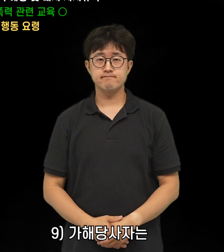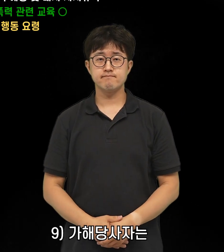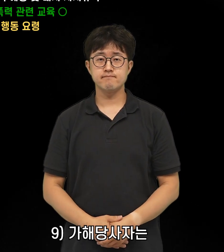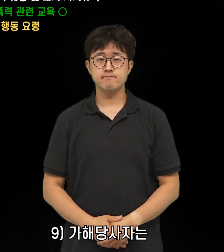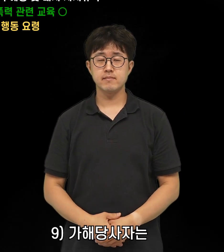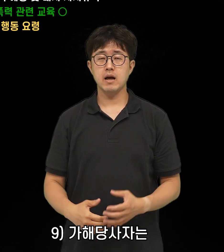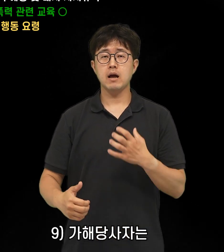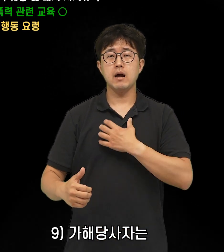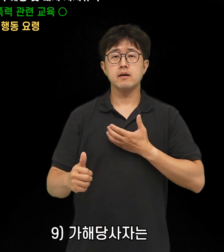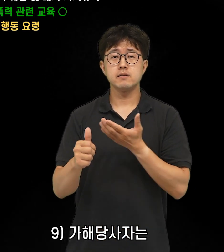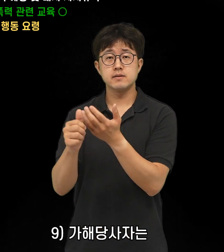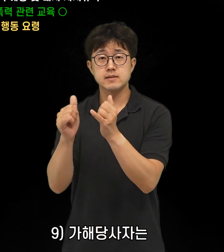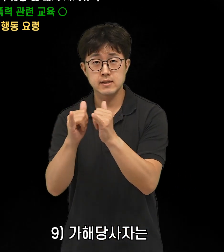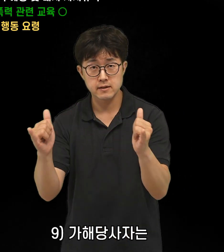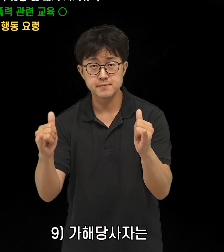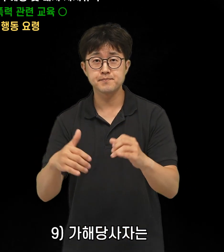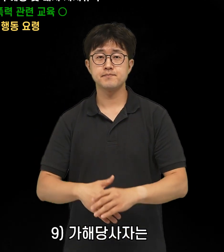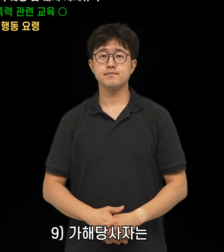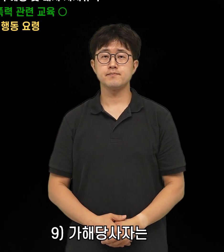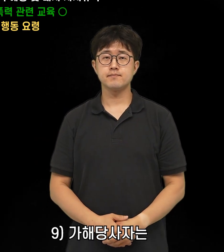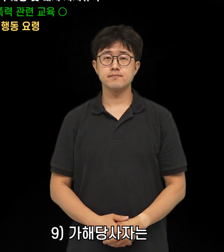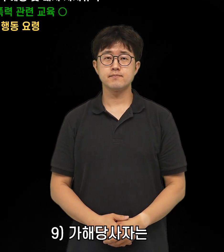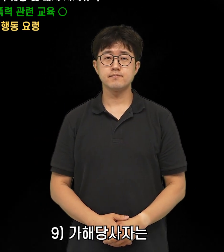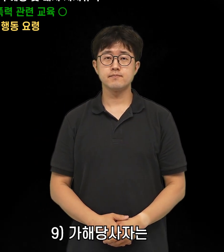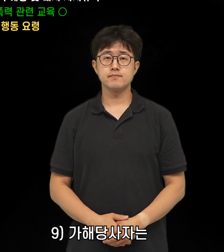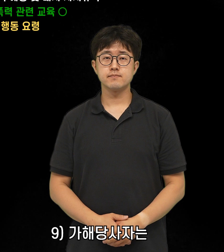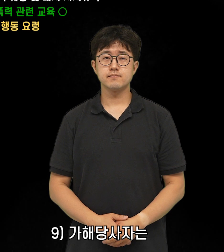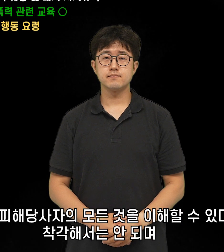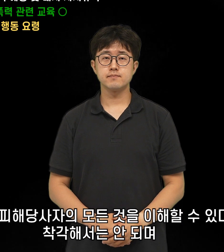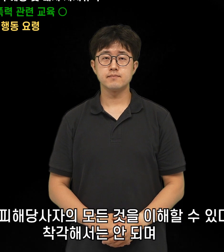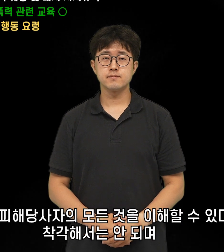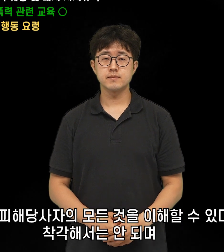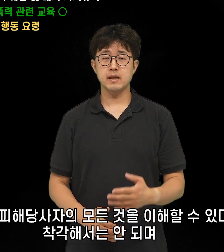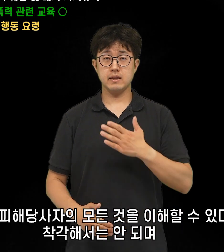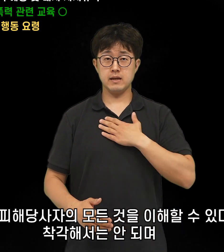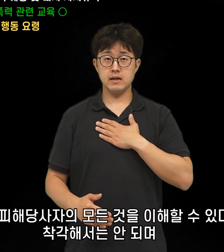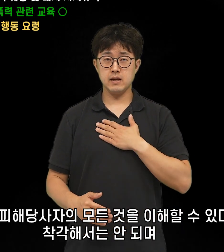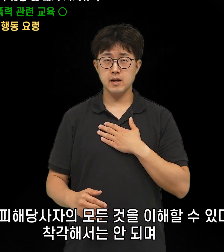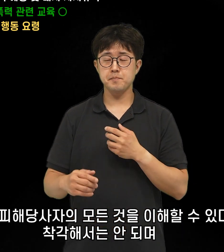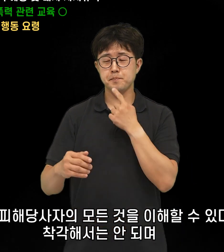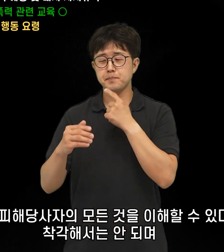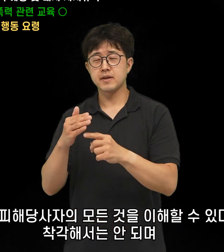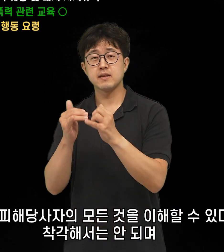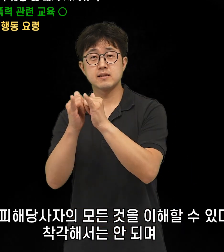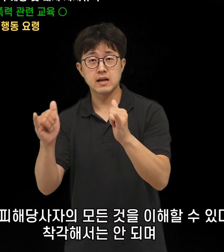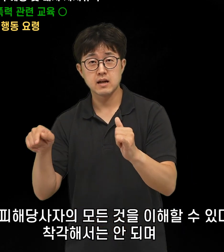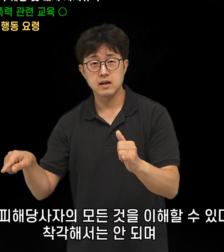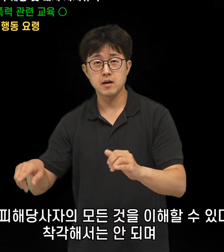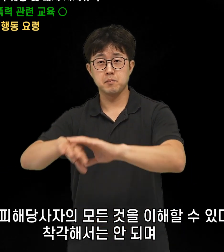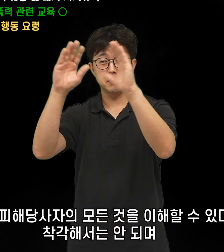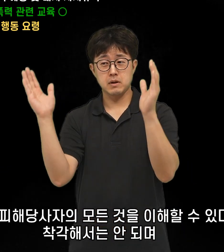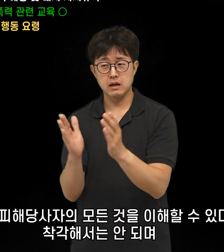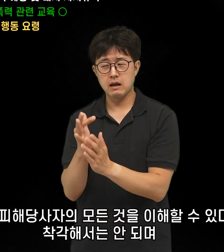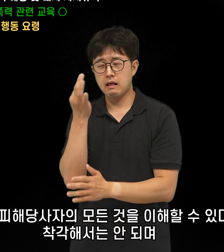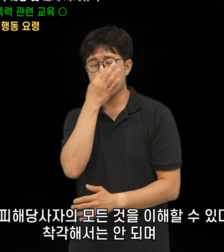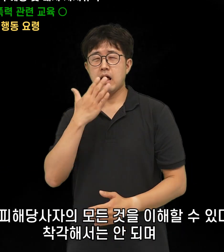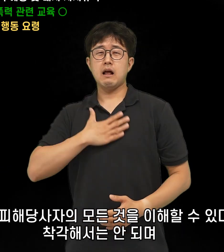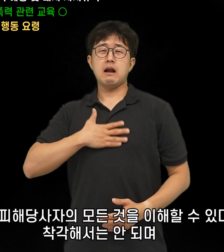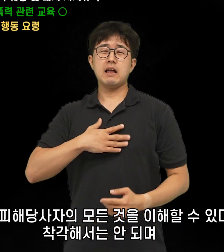9. 가해 당사자는 본인이 피해 당사자의 모든 것을 이해할 수 있다고 착각해서는 안